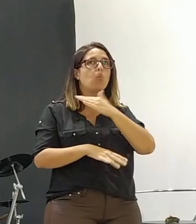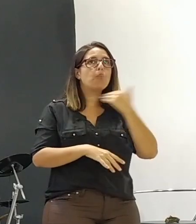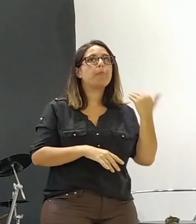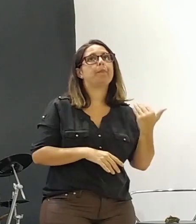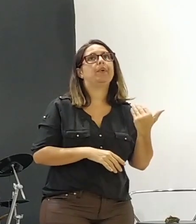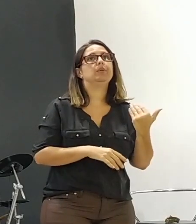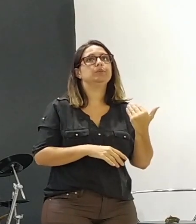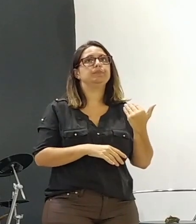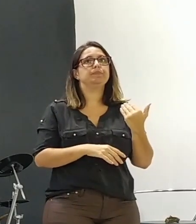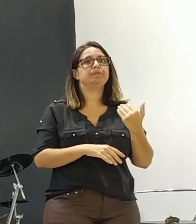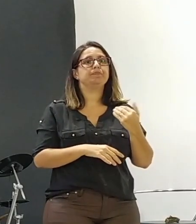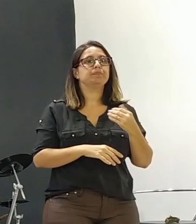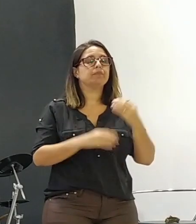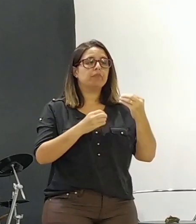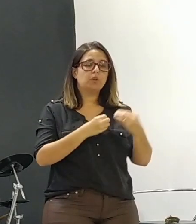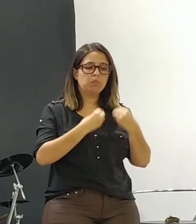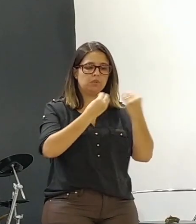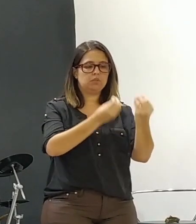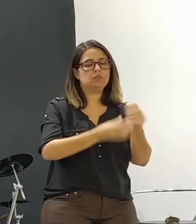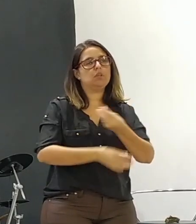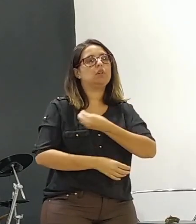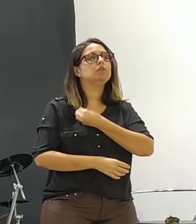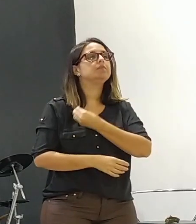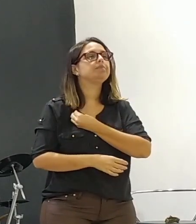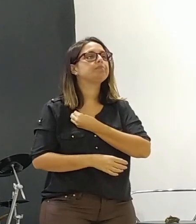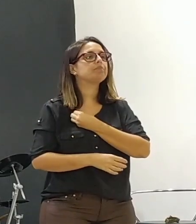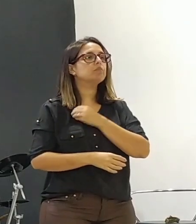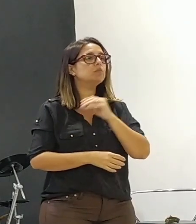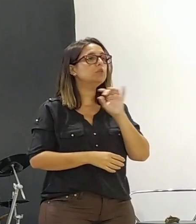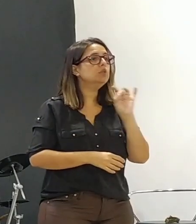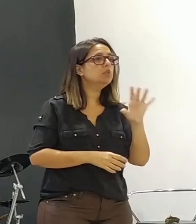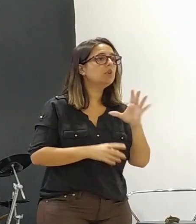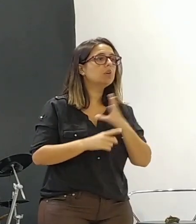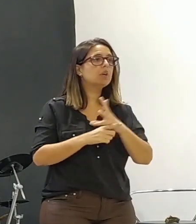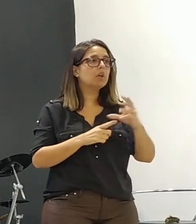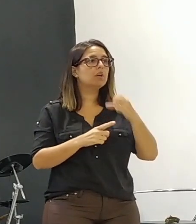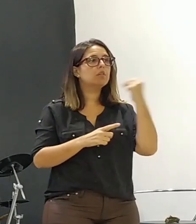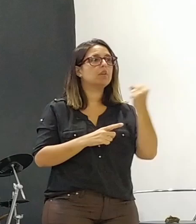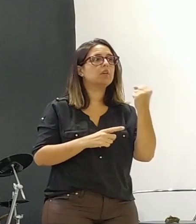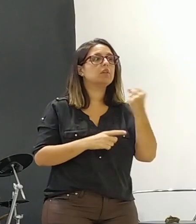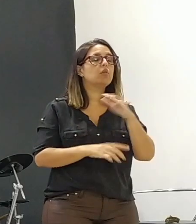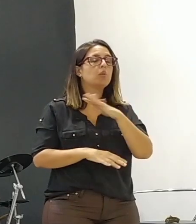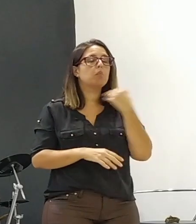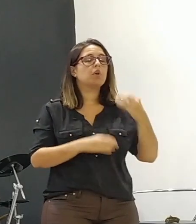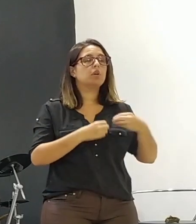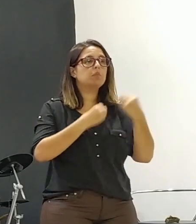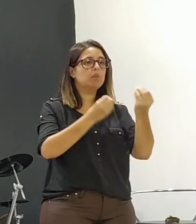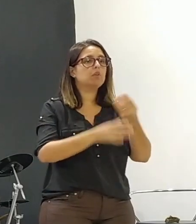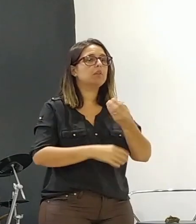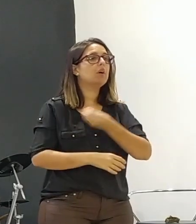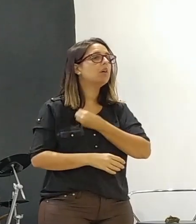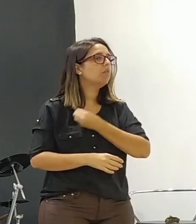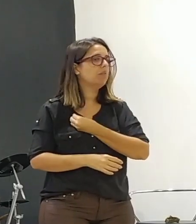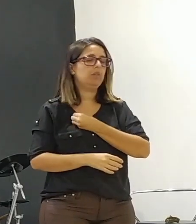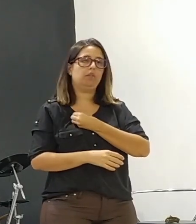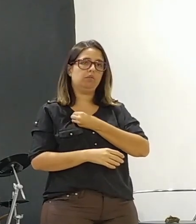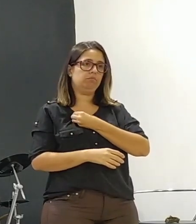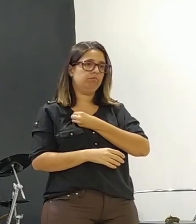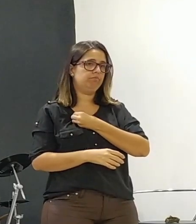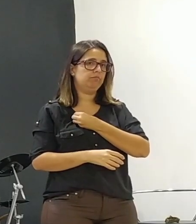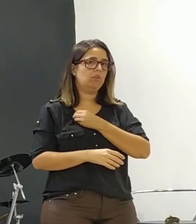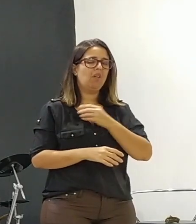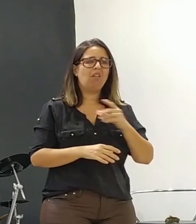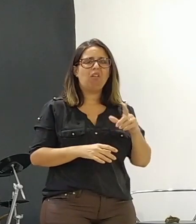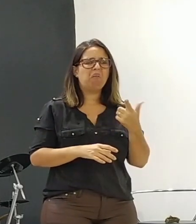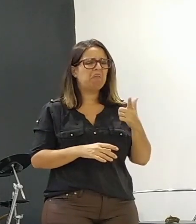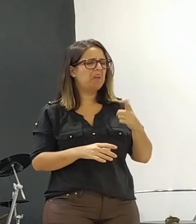venceu, ele pode te dar a vida. Só quem venceu a morte pode dar a vida. Nenhum outro líder espiritual